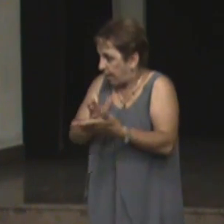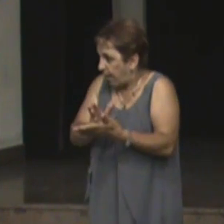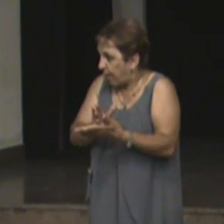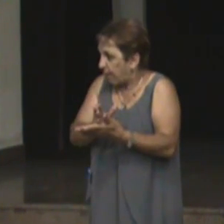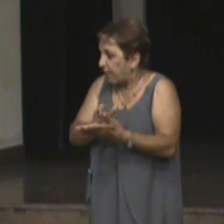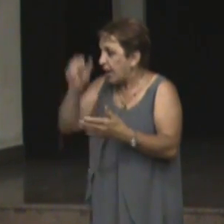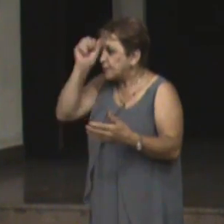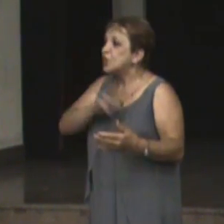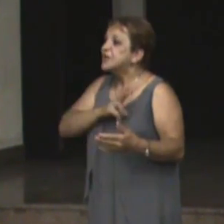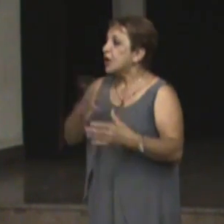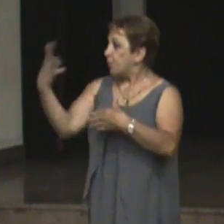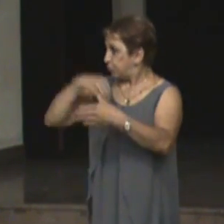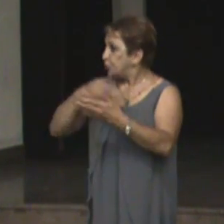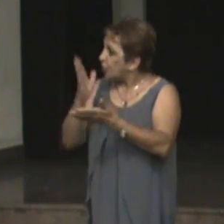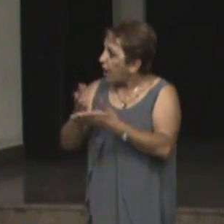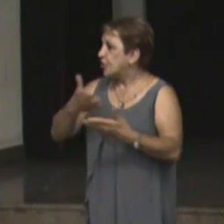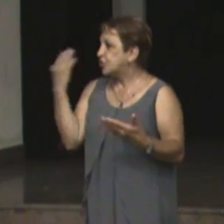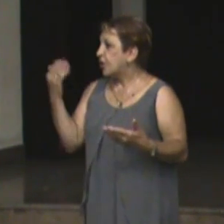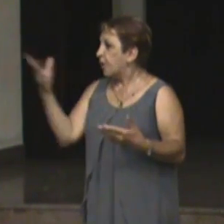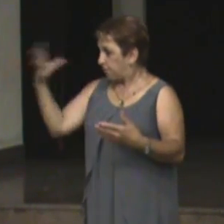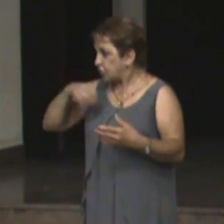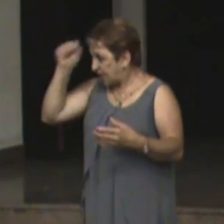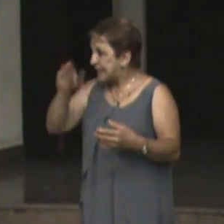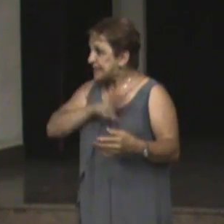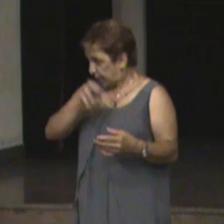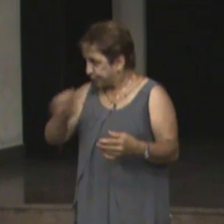այդ սերը մեր կյանքի ամենակարևոր պայմաններից մեկն է։